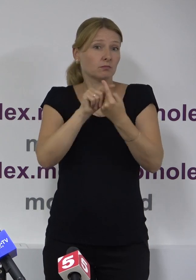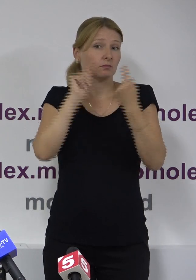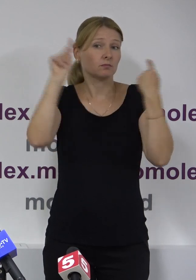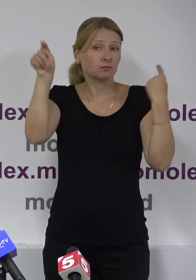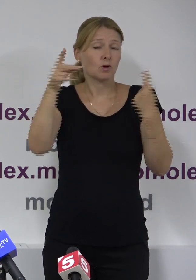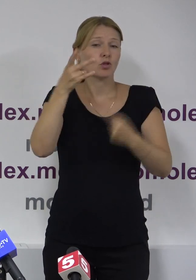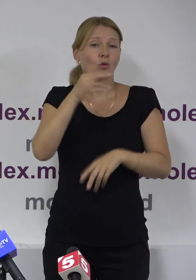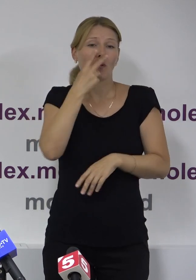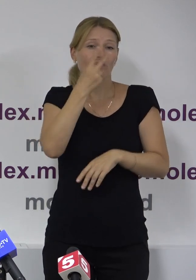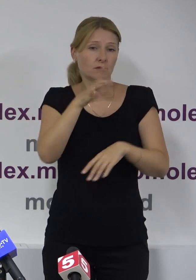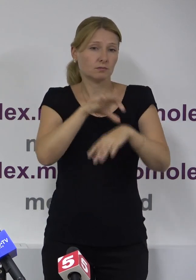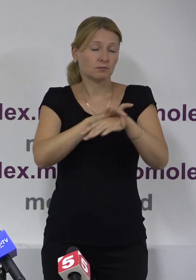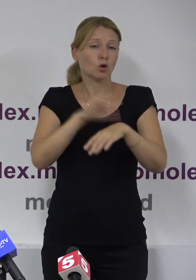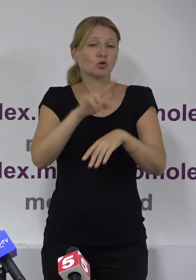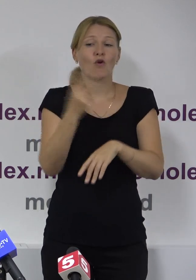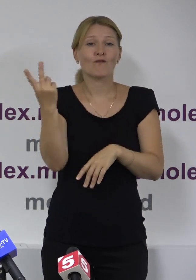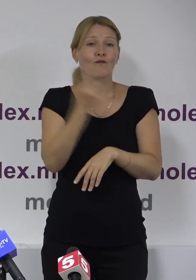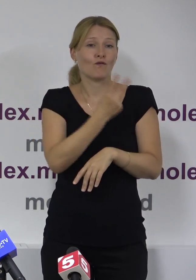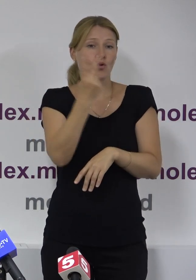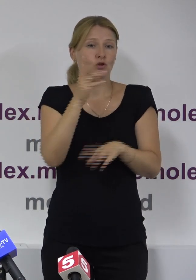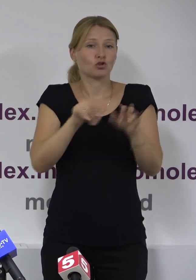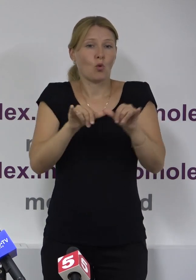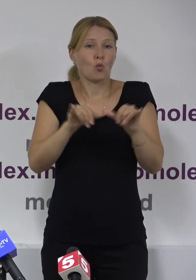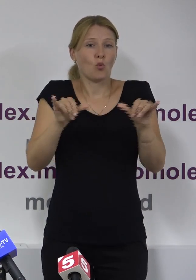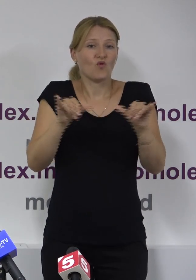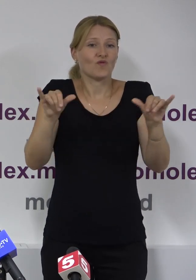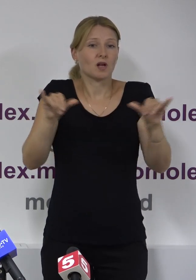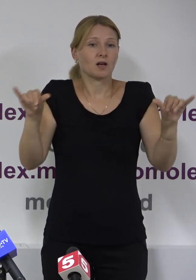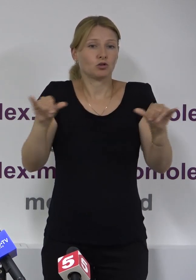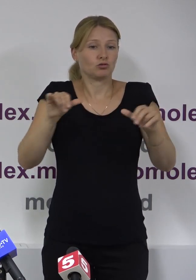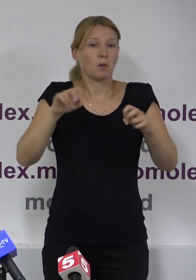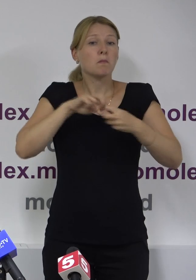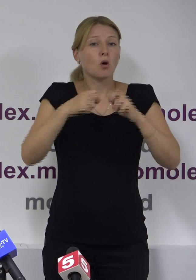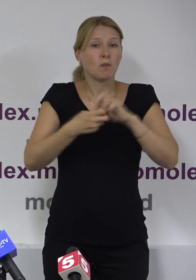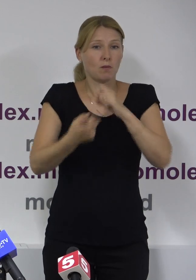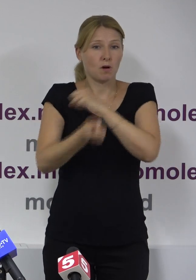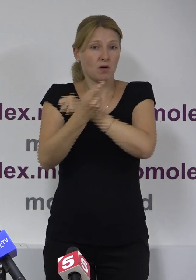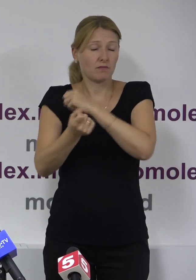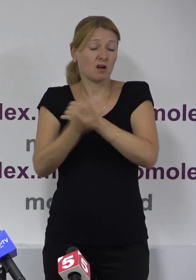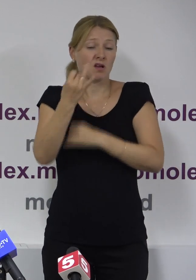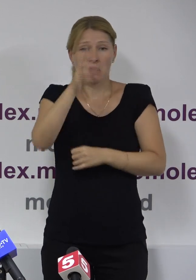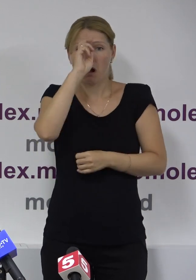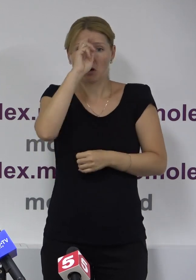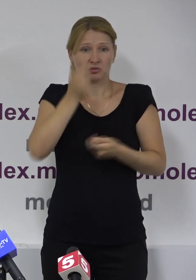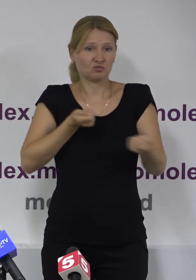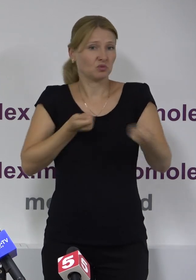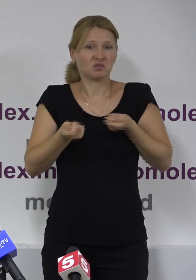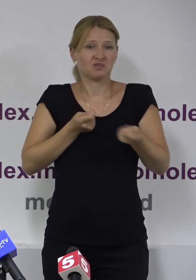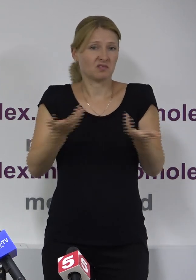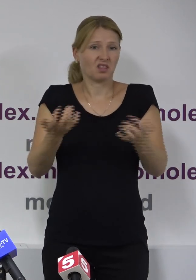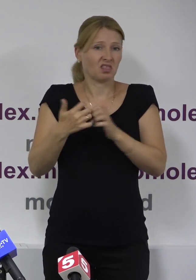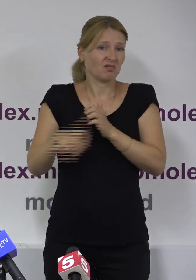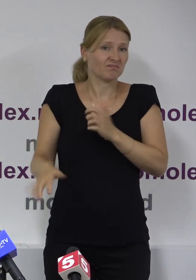acestea nestingherit se multiplică, se mulțesc în Republica Moldova, iar autoritățile se pare că nu